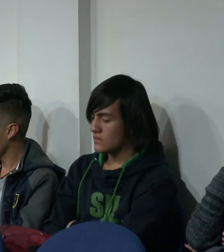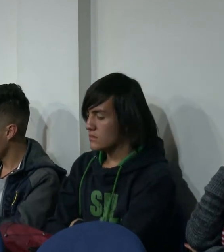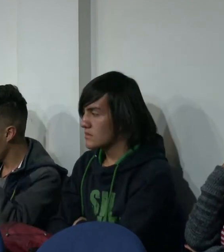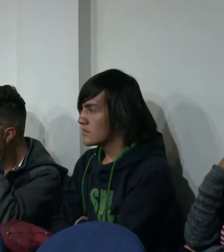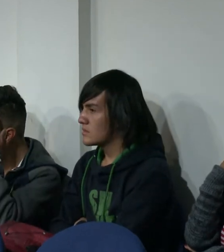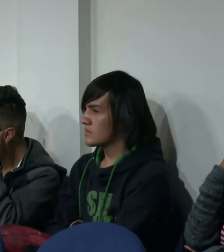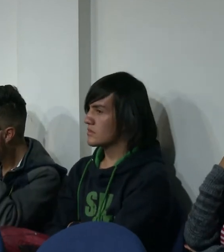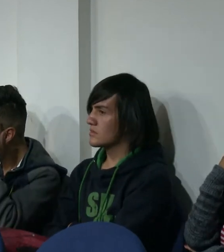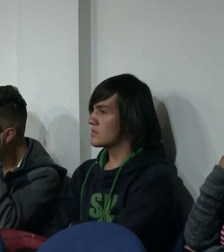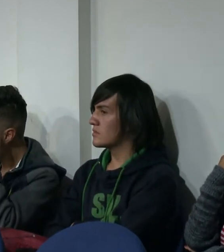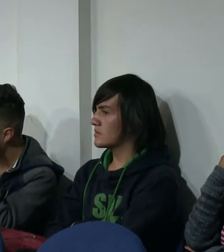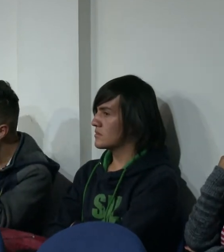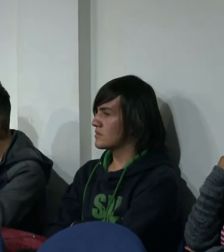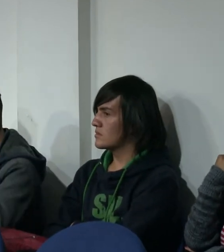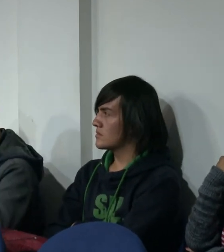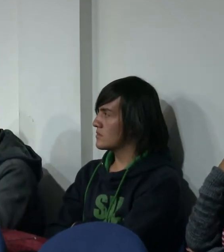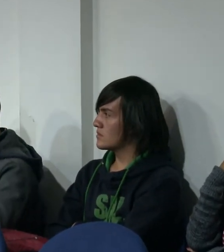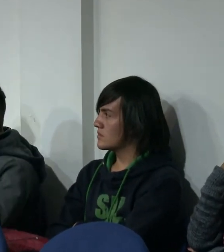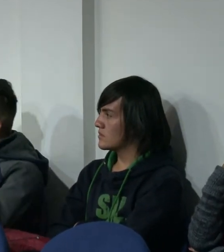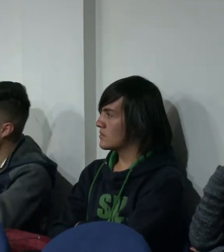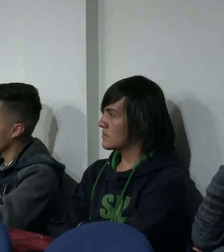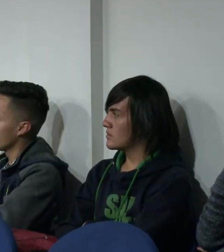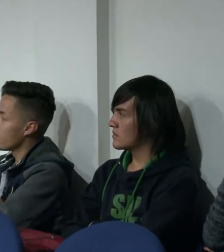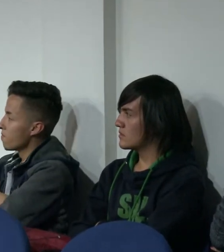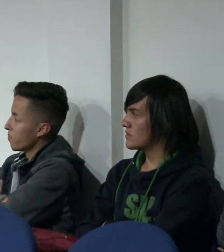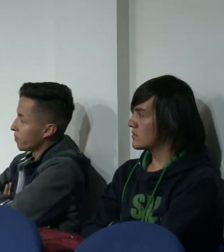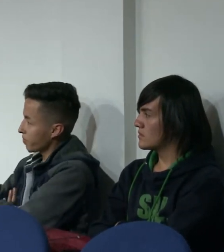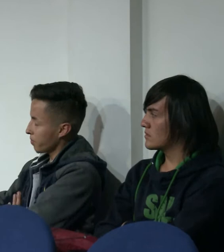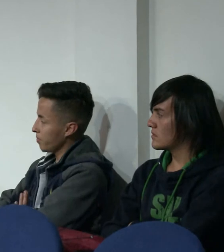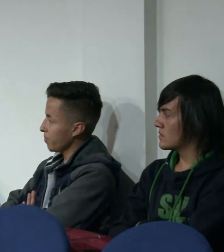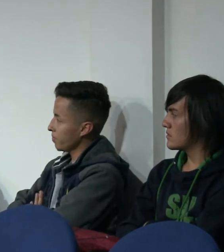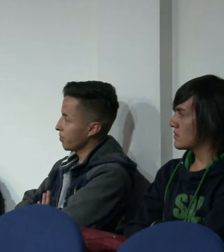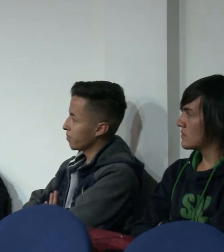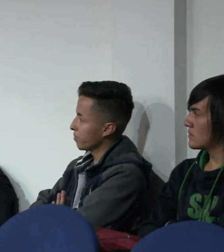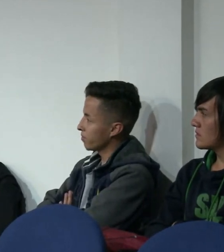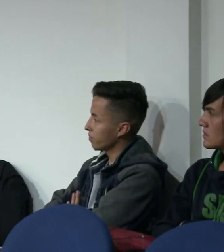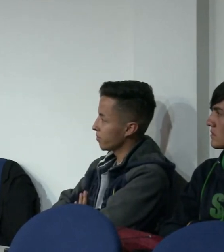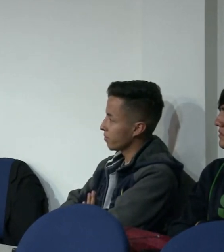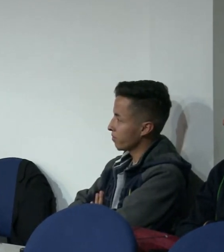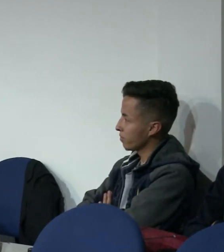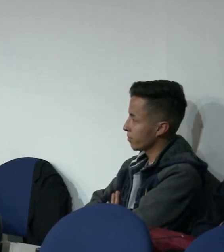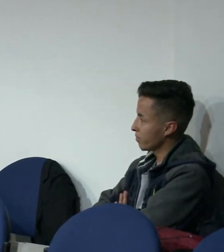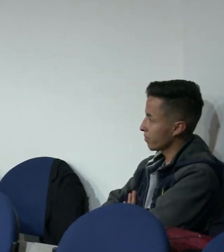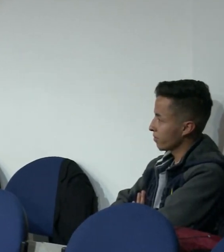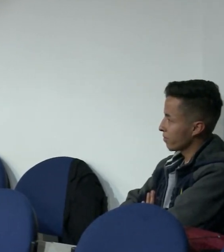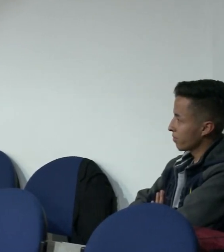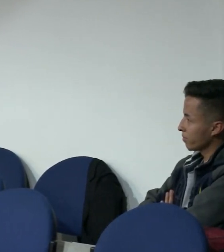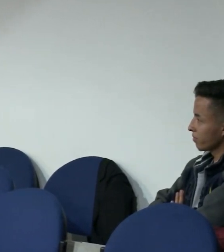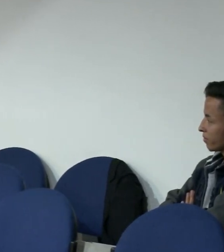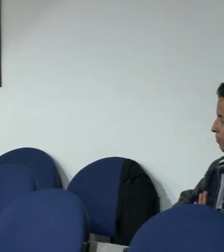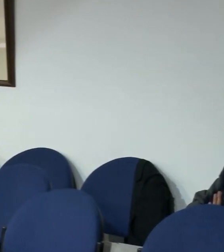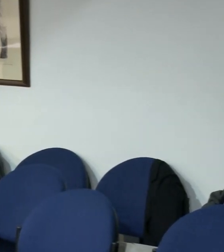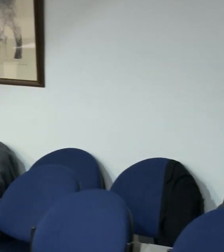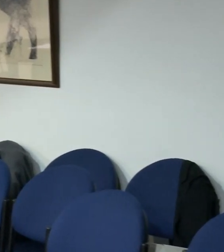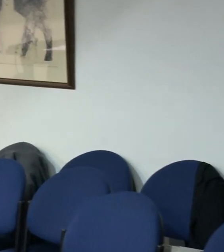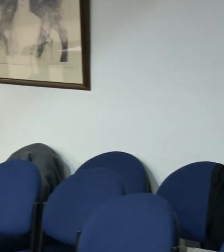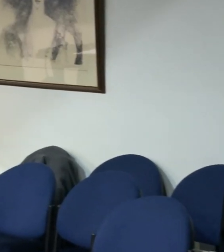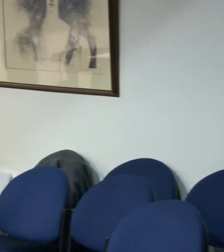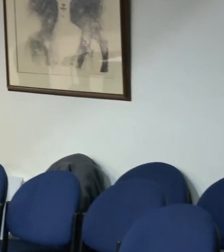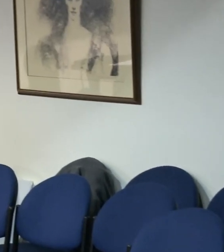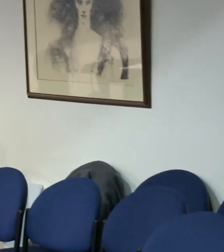tal presentan la astronomía desde su saber, científico, pero también